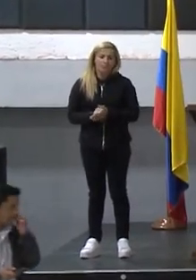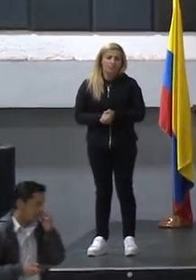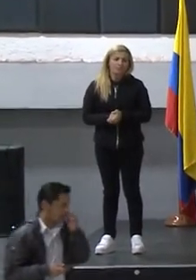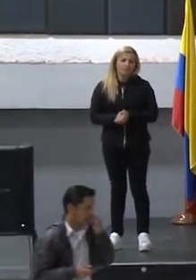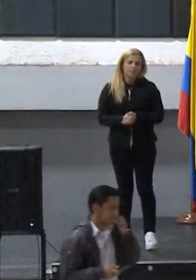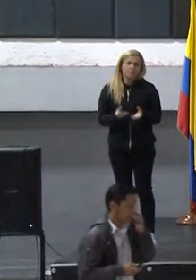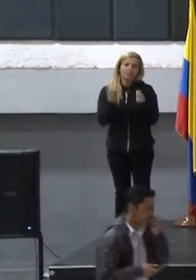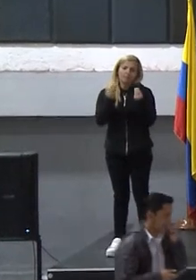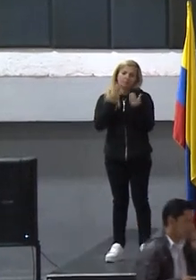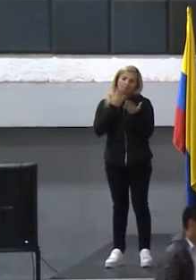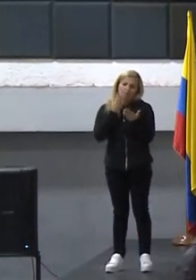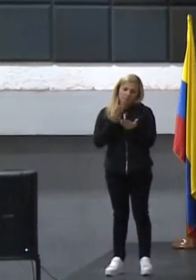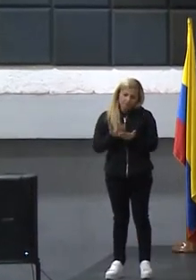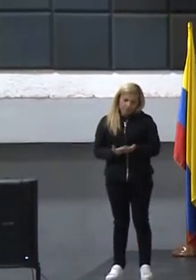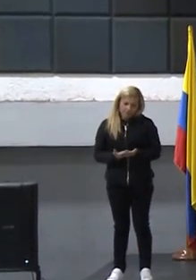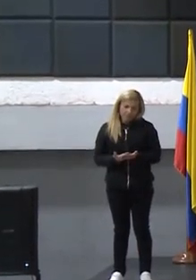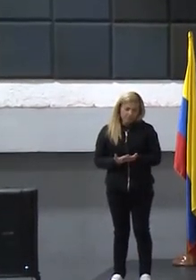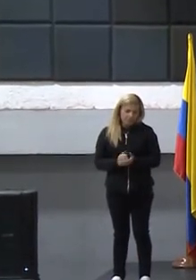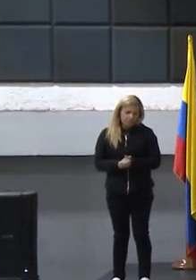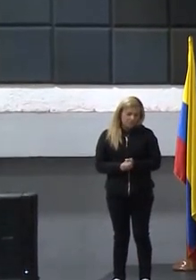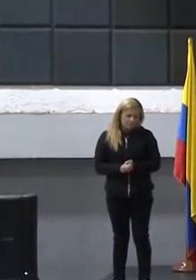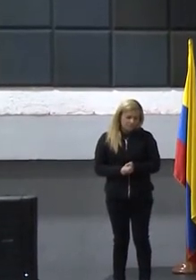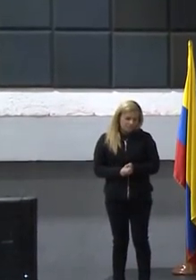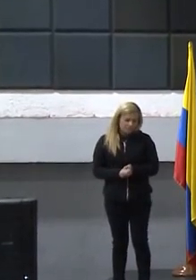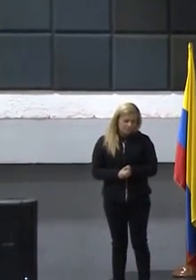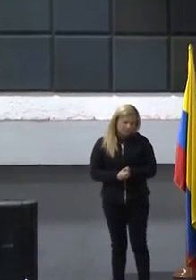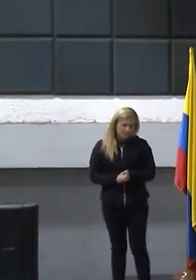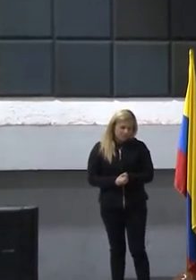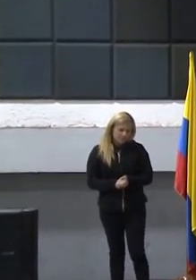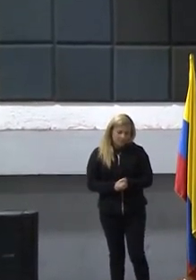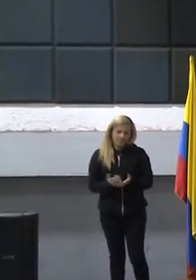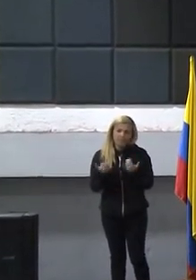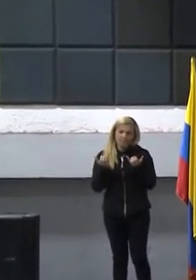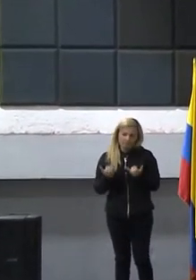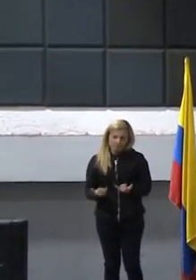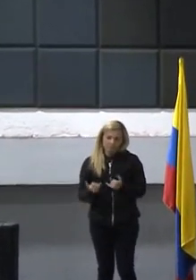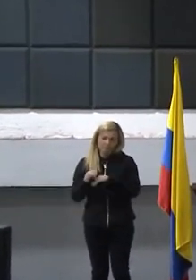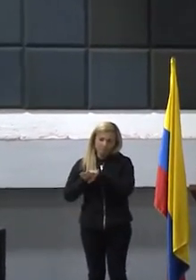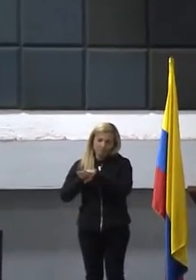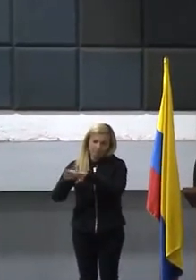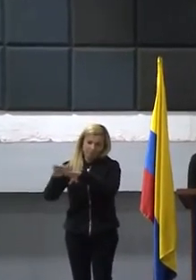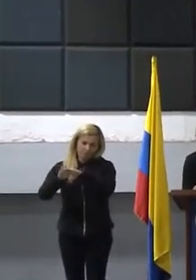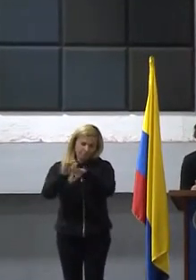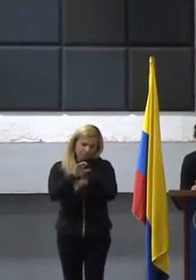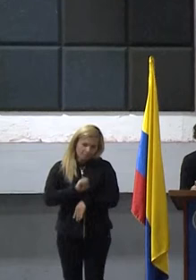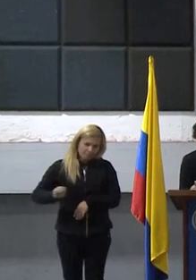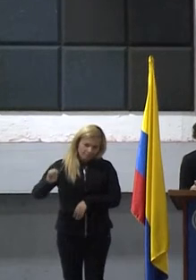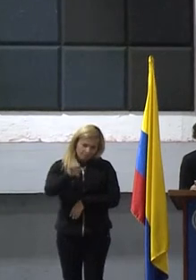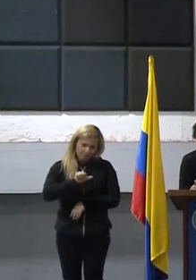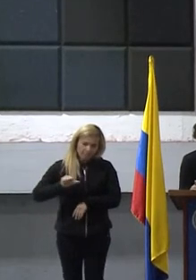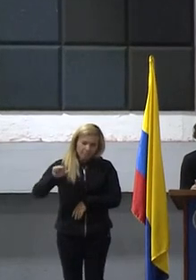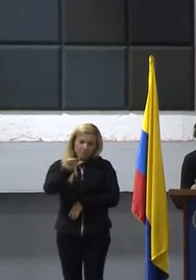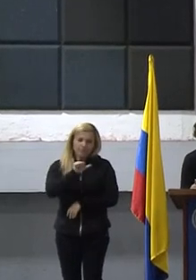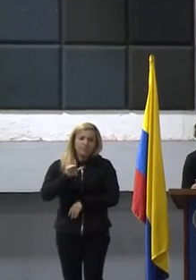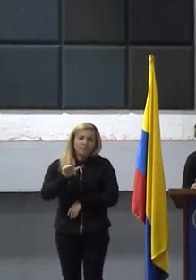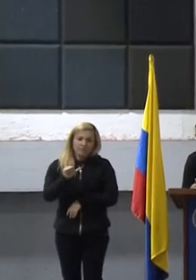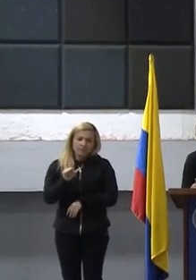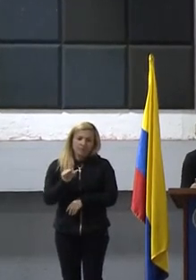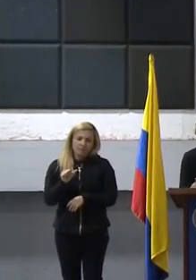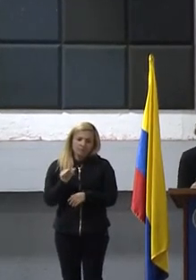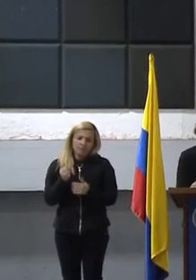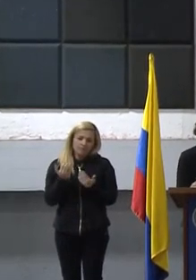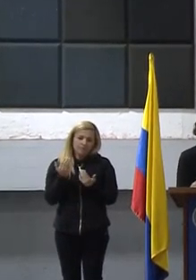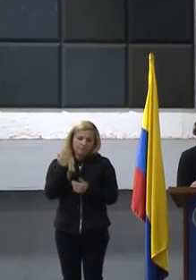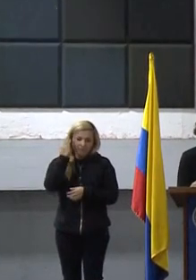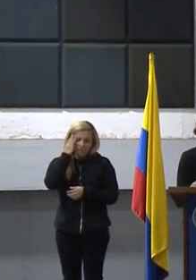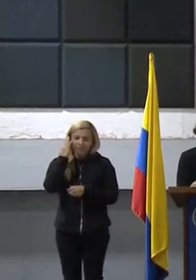muchas gracias byron les los invitamos y las invitamos a todas y todos a consultar